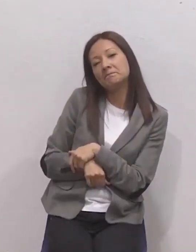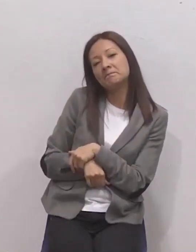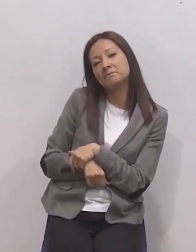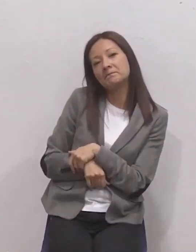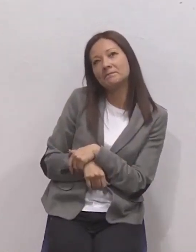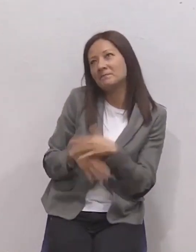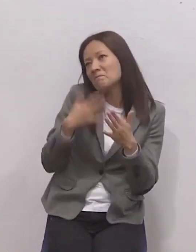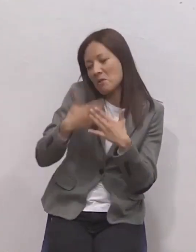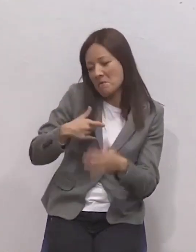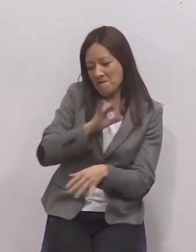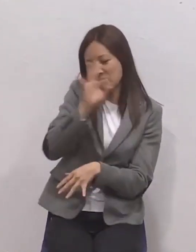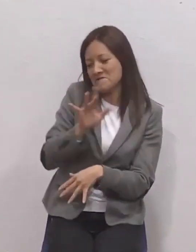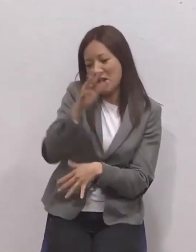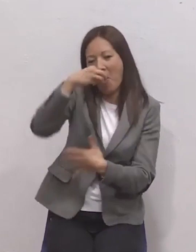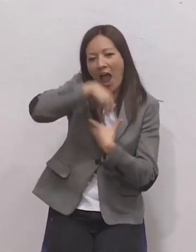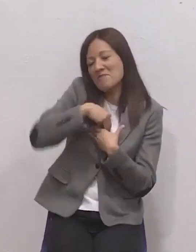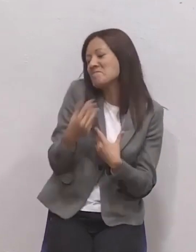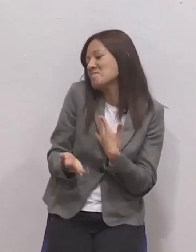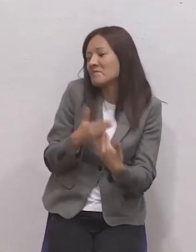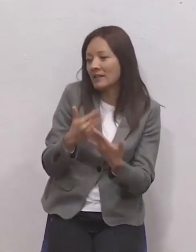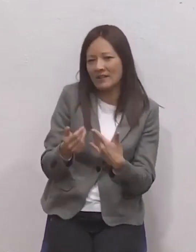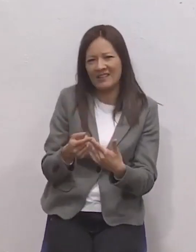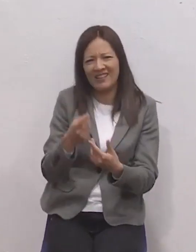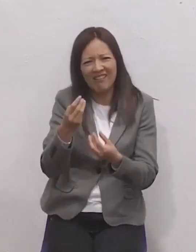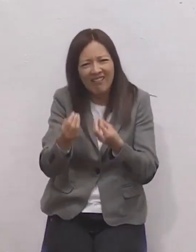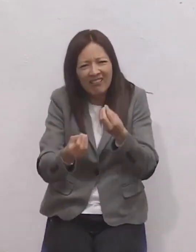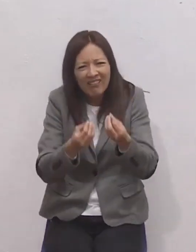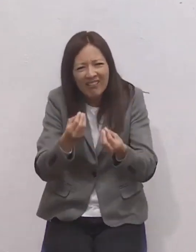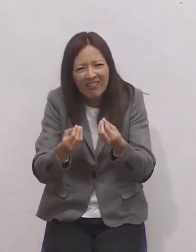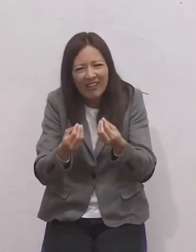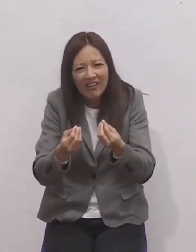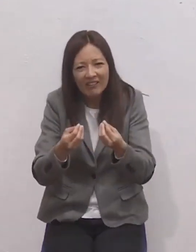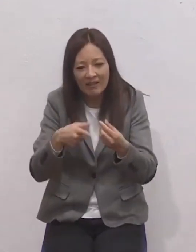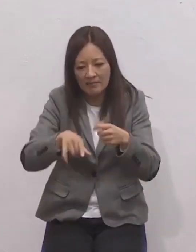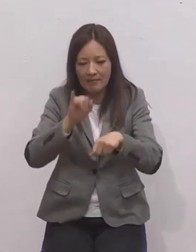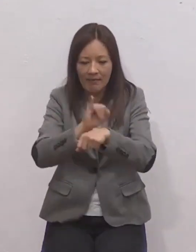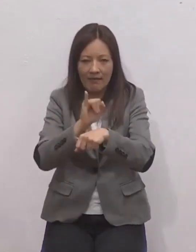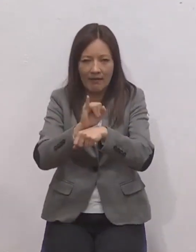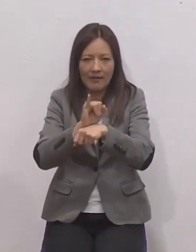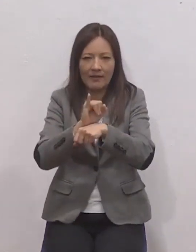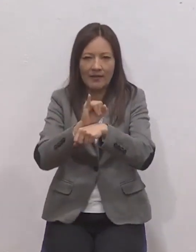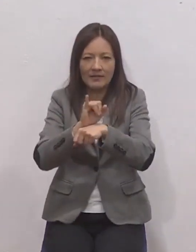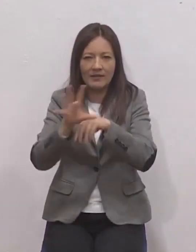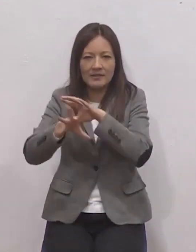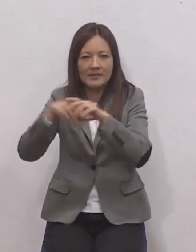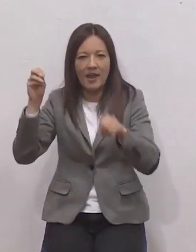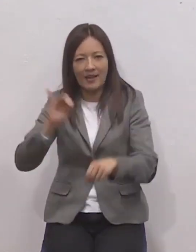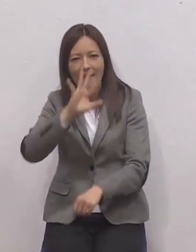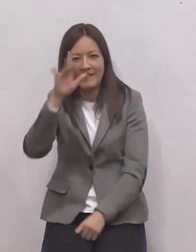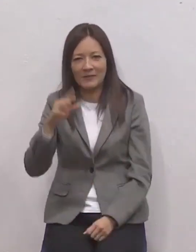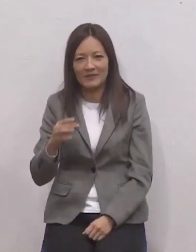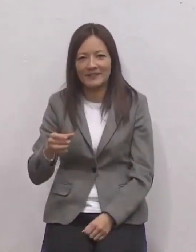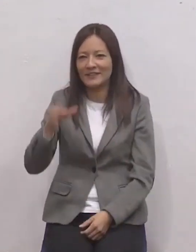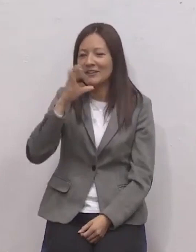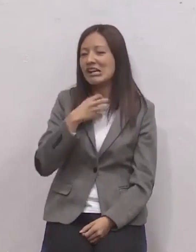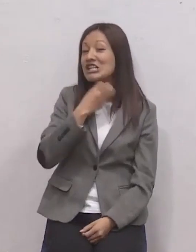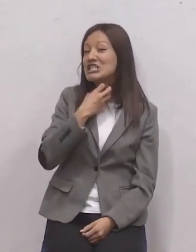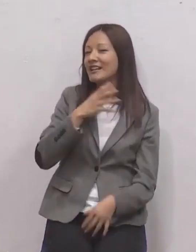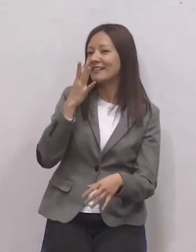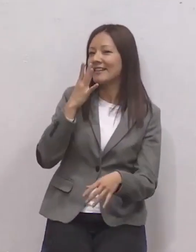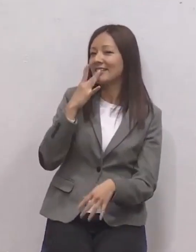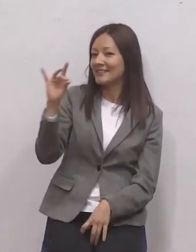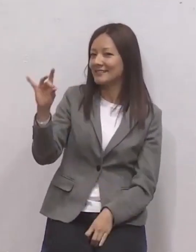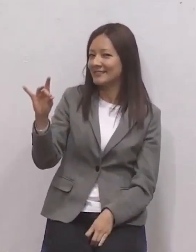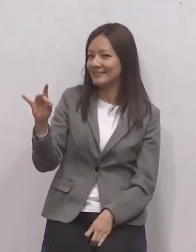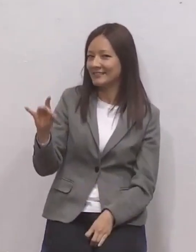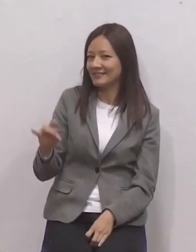Bueno, con mis virus. ¿Qué hace para sacar los virus del Templo Santo, viejo? Gárgaras de sal, gárgaras de sal.